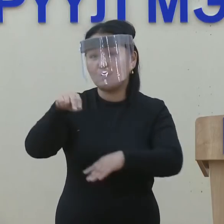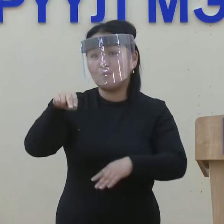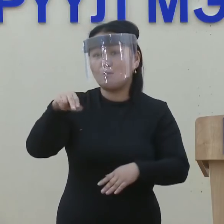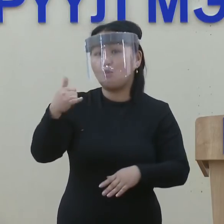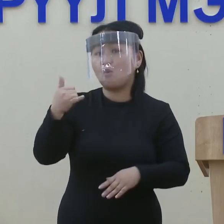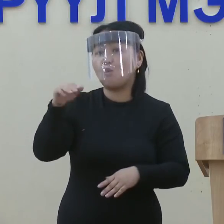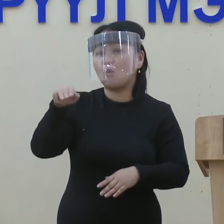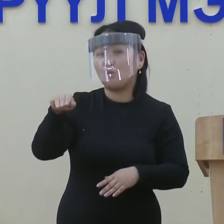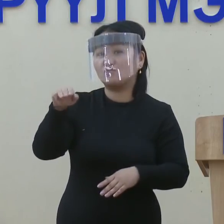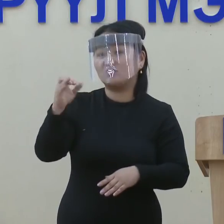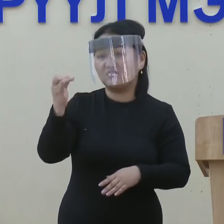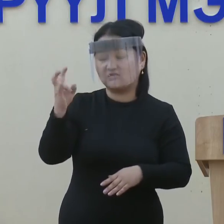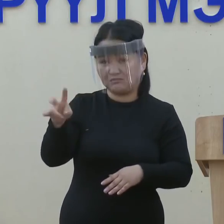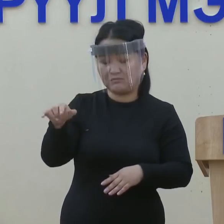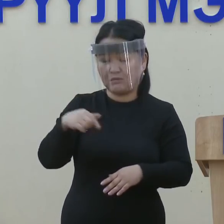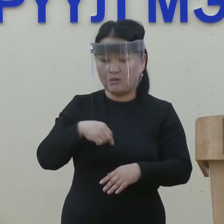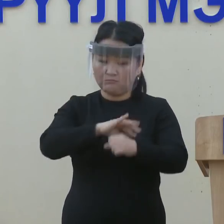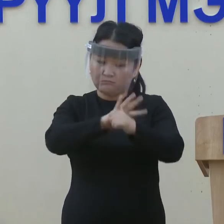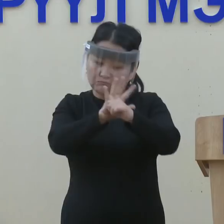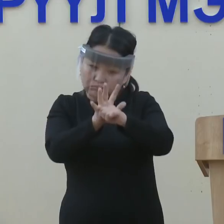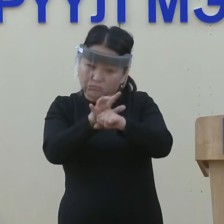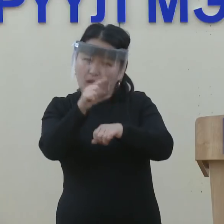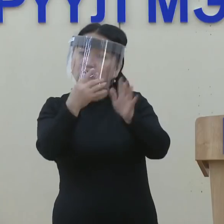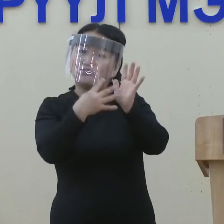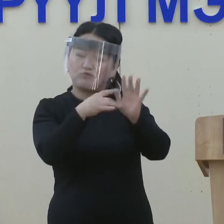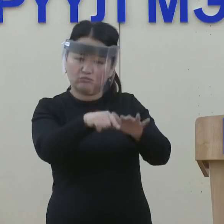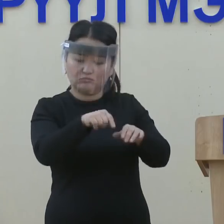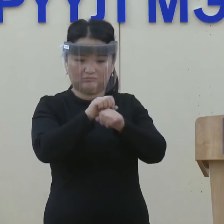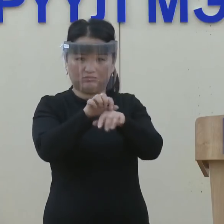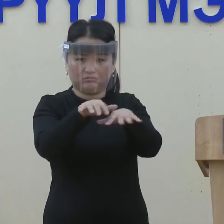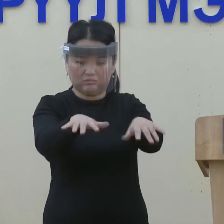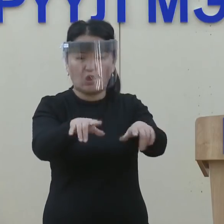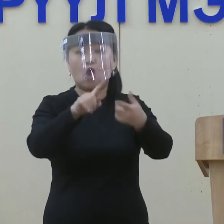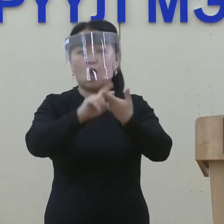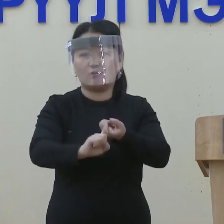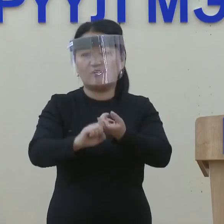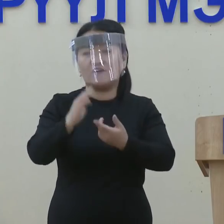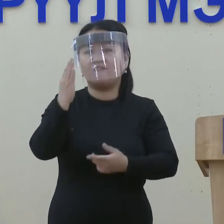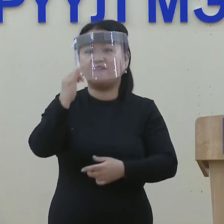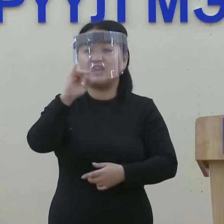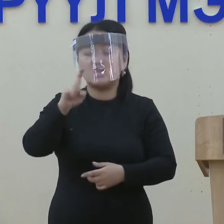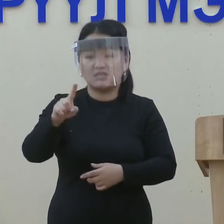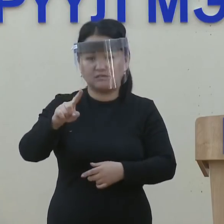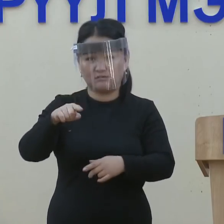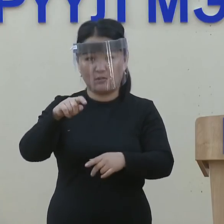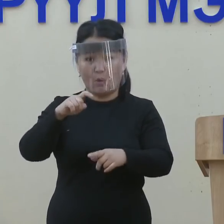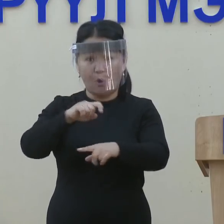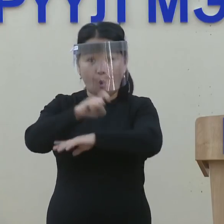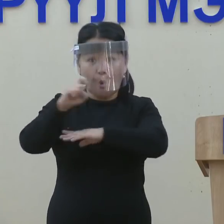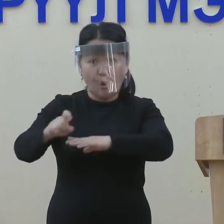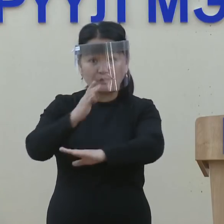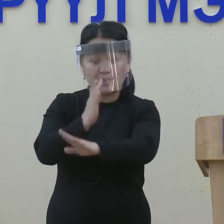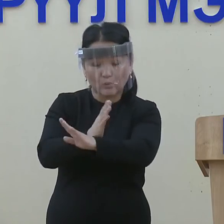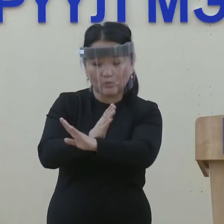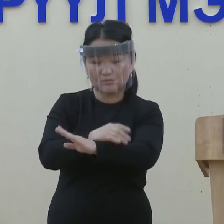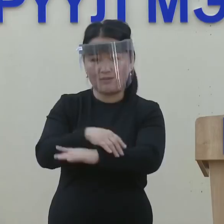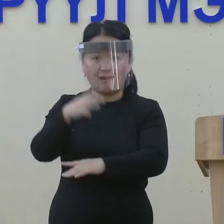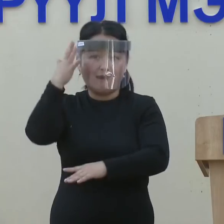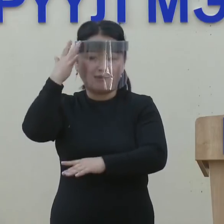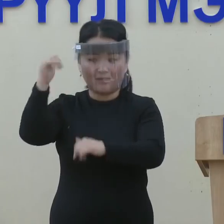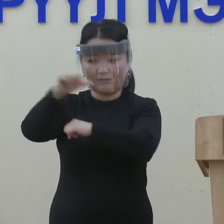гаргаад энэ COVID-19-ийн тархалттай холбоотойгоор визийн хугацаа дуусч байгаа гадаадын иргэдийн визийг 6